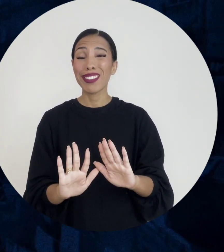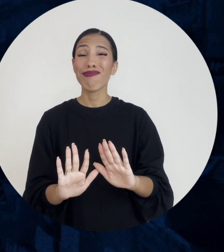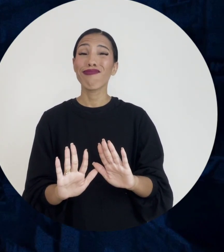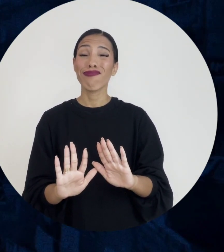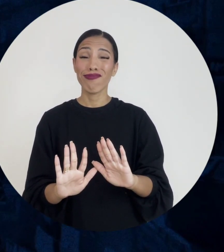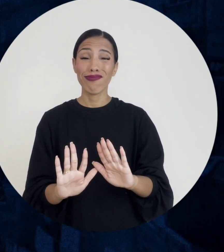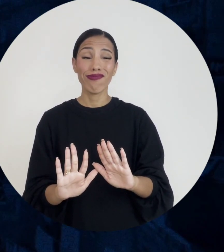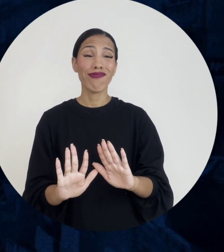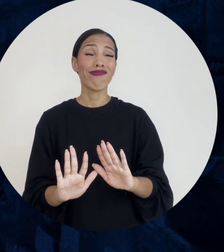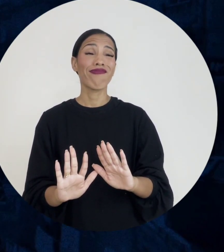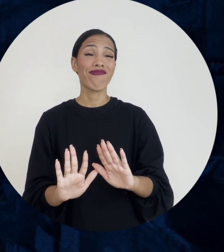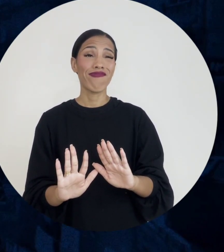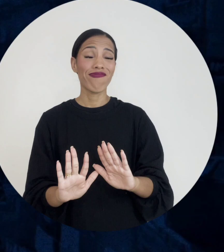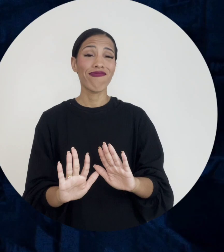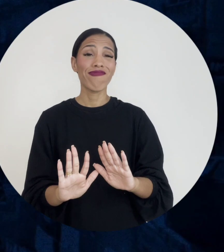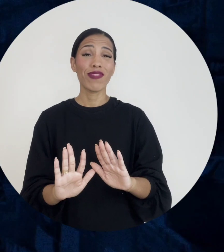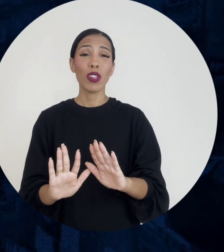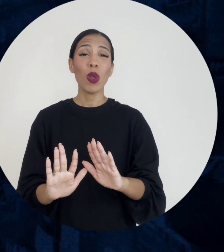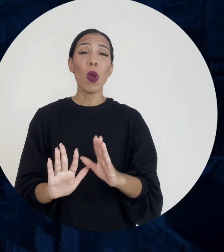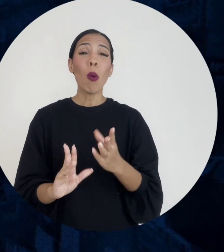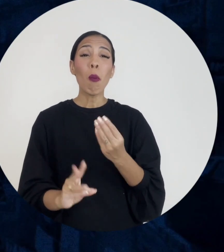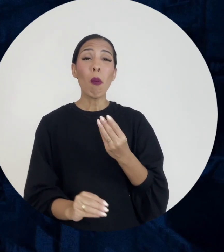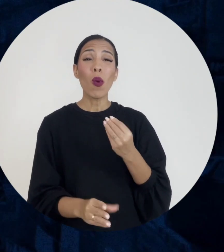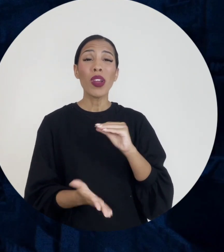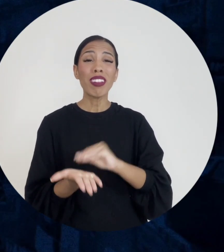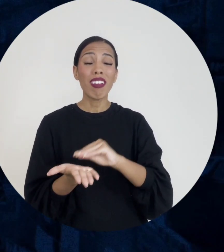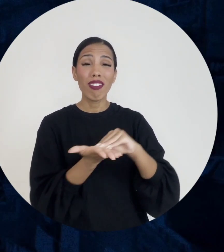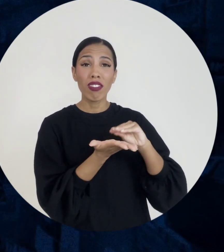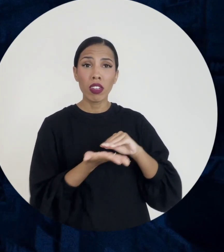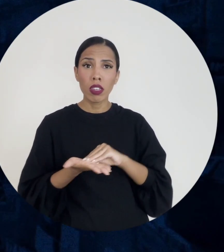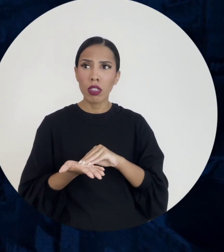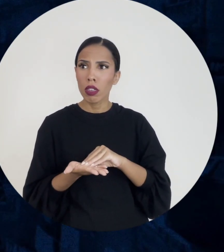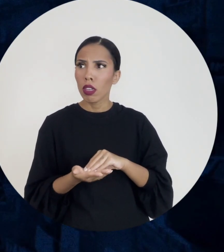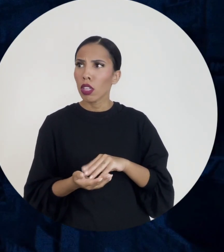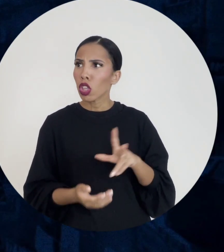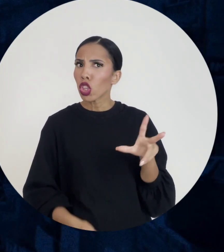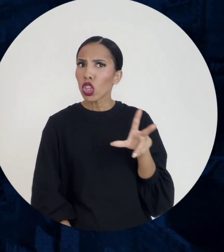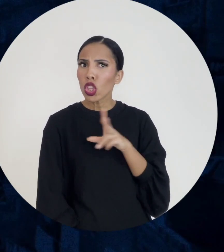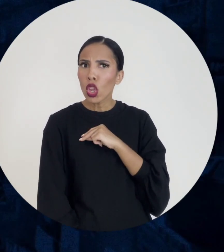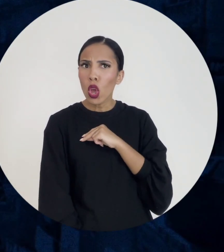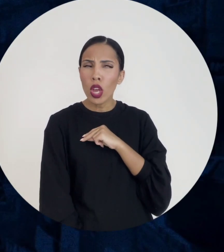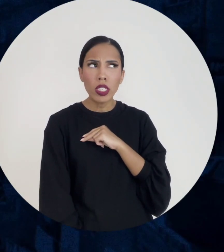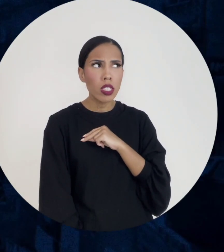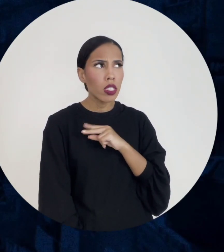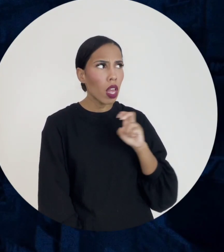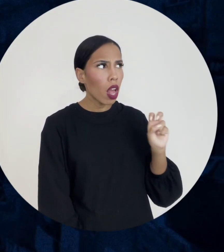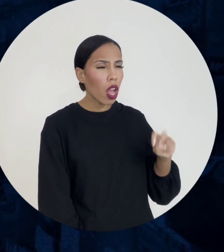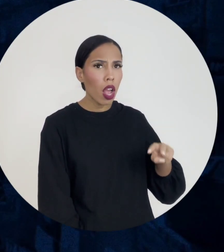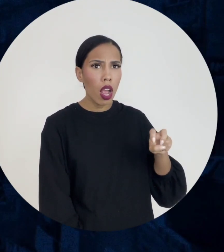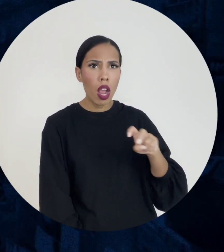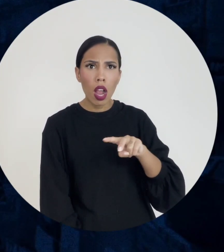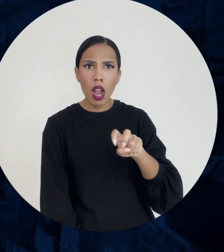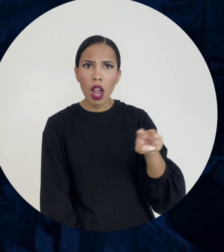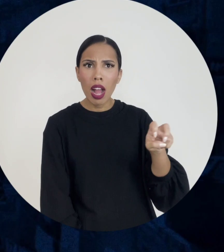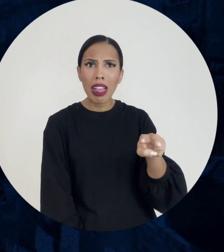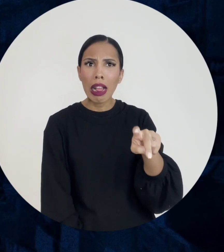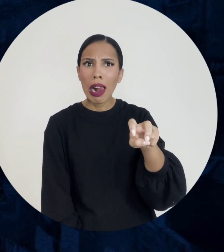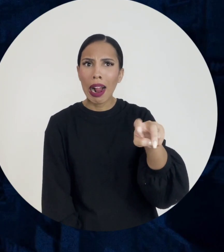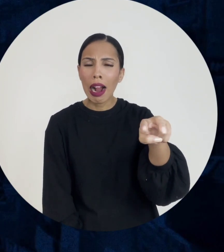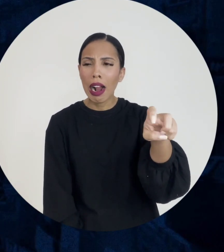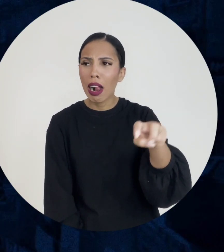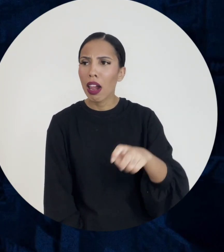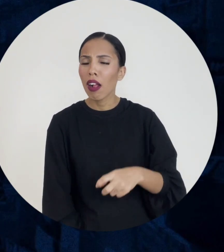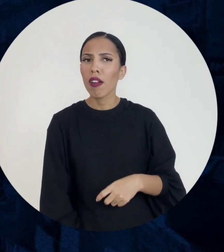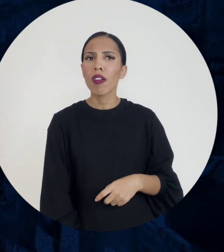Mas essa imagem de muita carência eu tenho. Vocês andavam bem, né? Tipo, a Bica das Almas era a bica mais próxima da região?